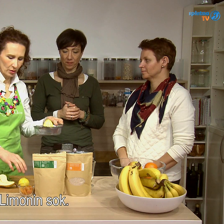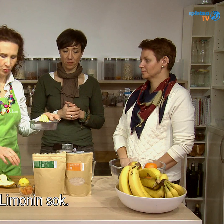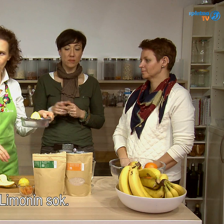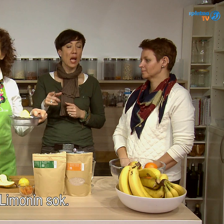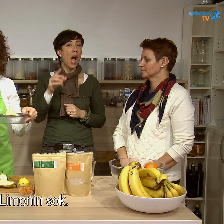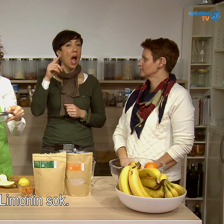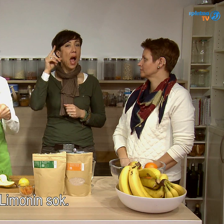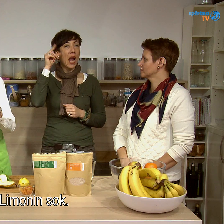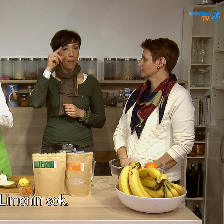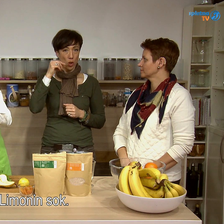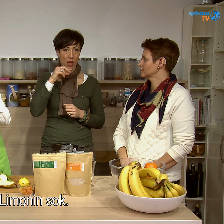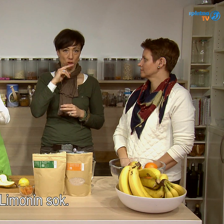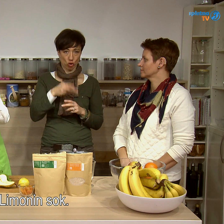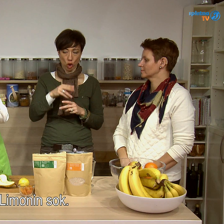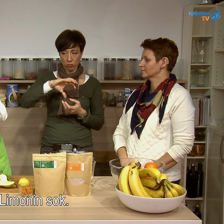Limonin sok.